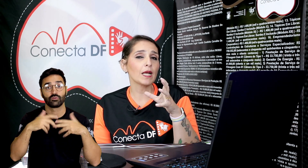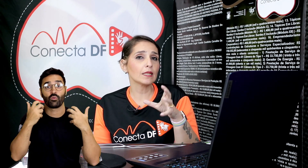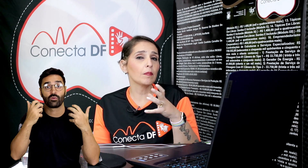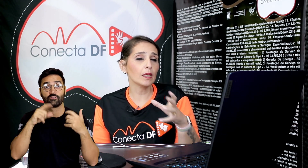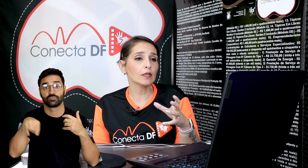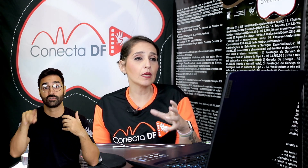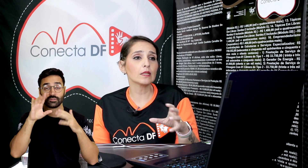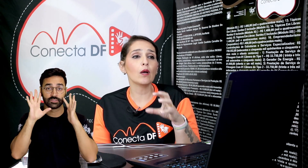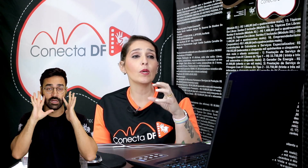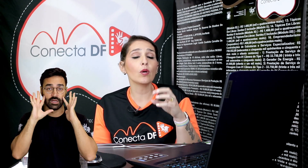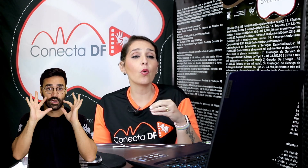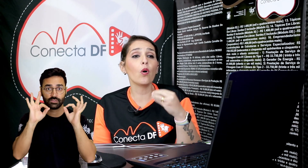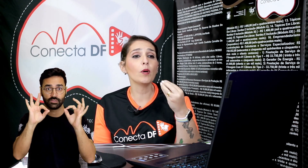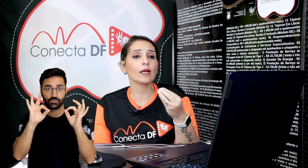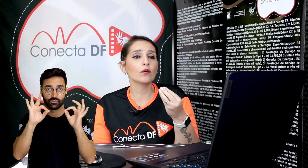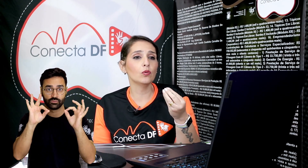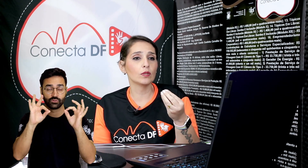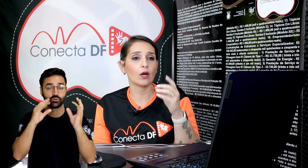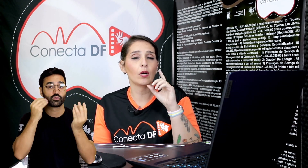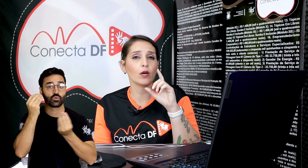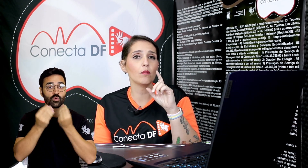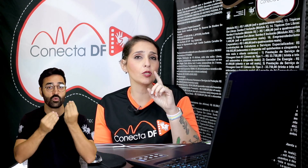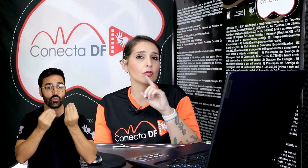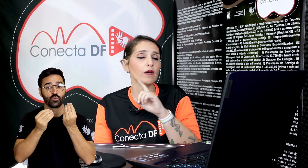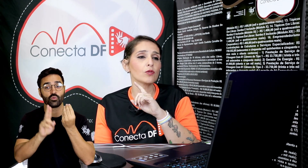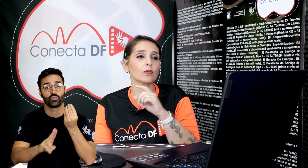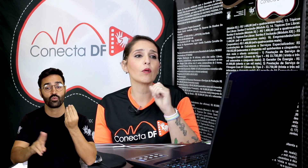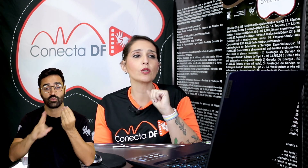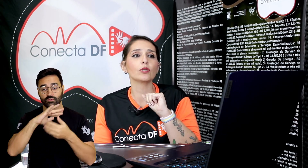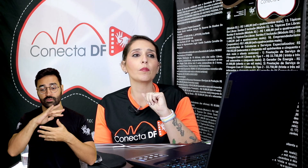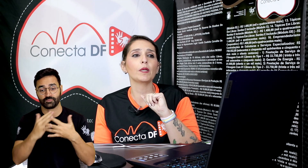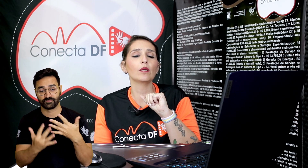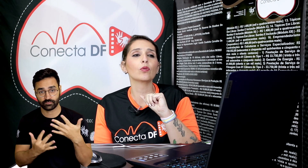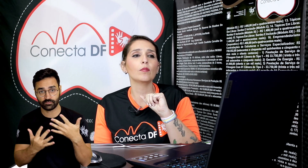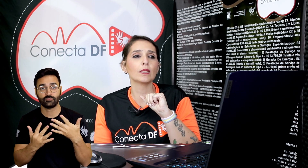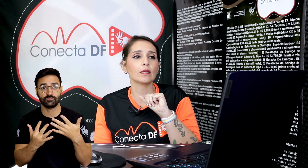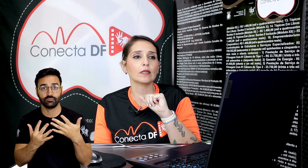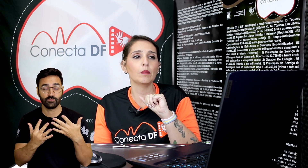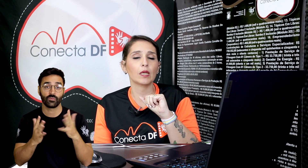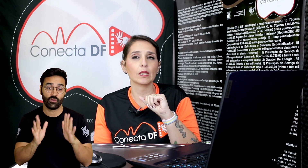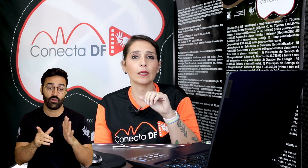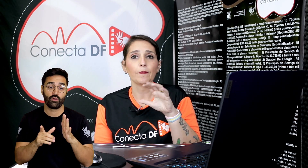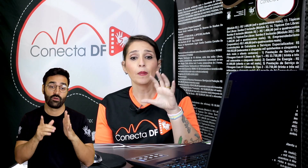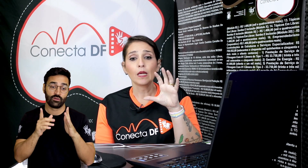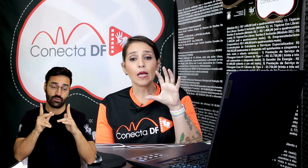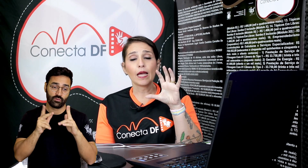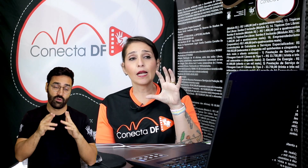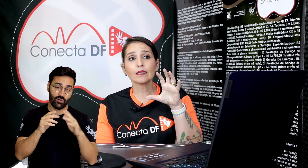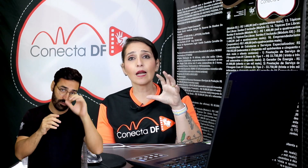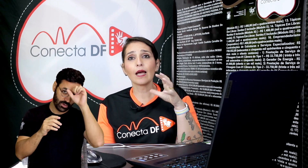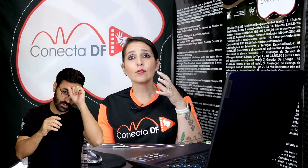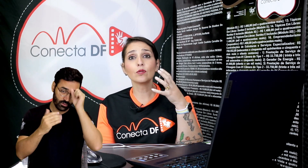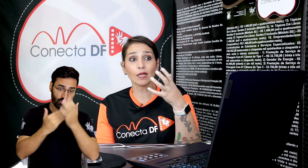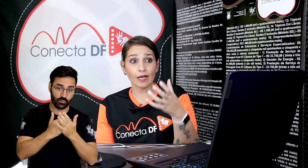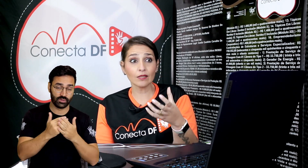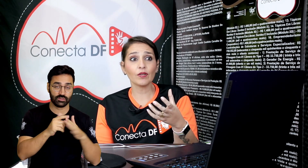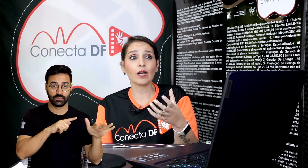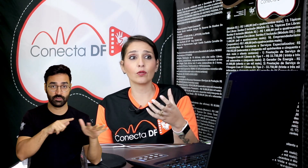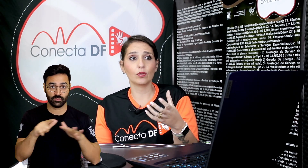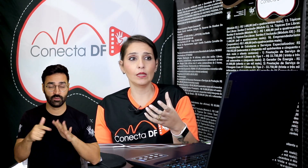vocês prestem bem atenção em como ela usa. Olha como a gente vai juntar o que a gente aprendeu no começo da semana. Ela traz